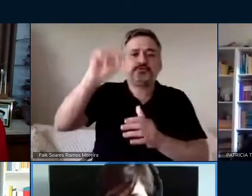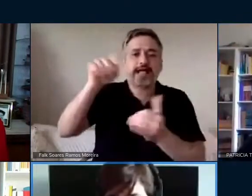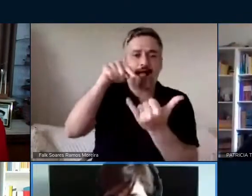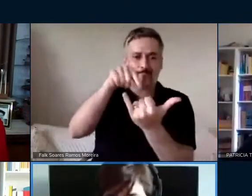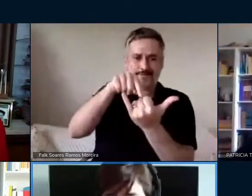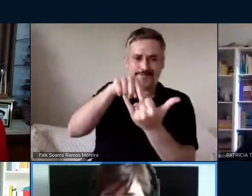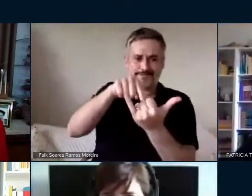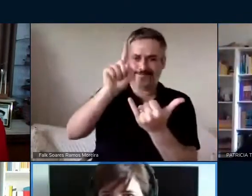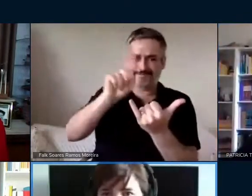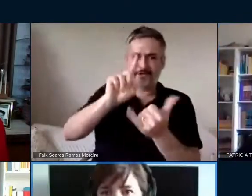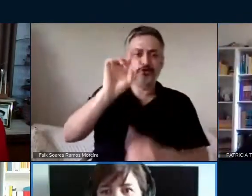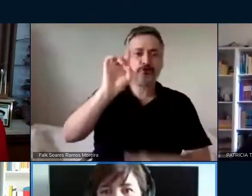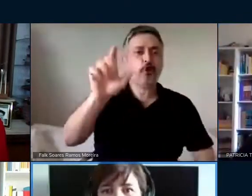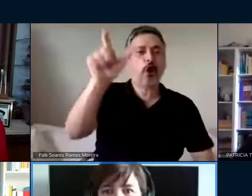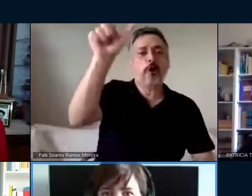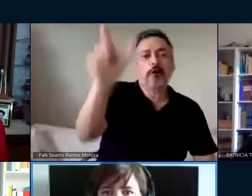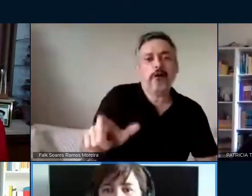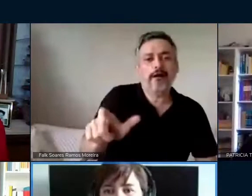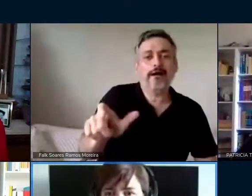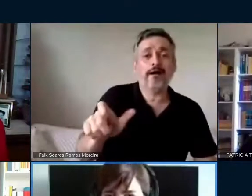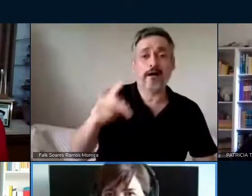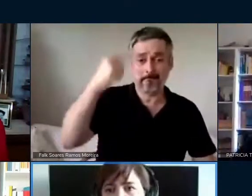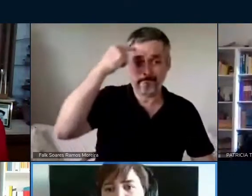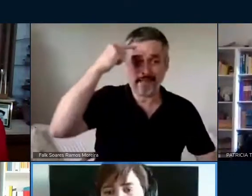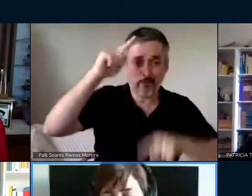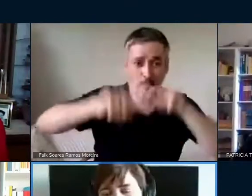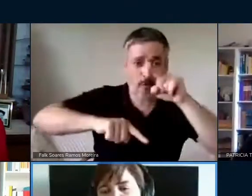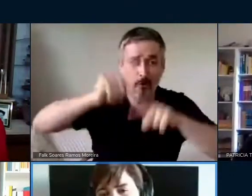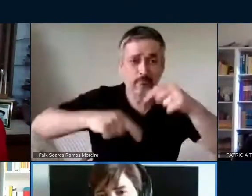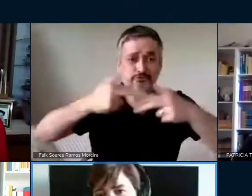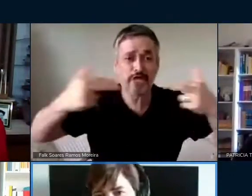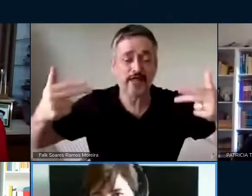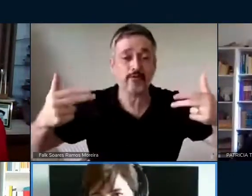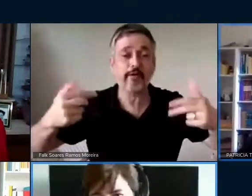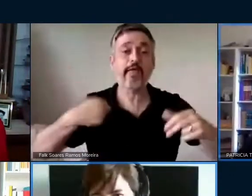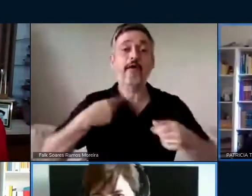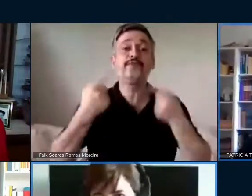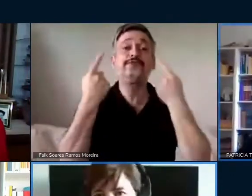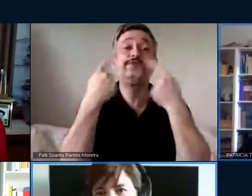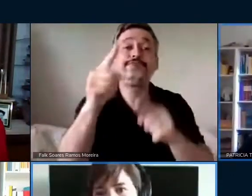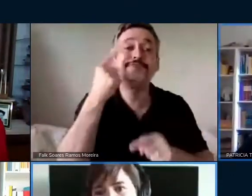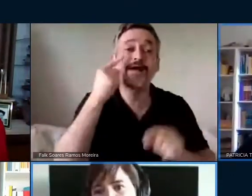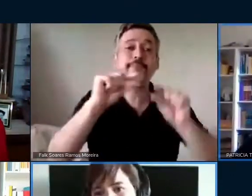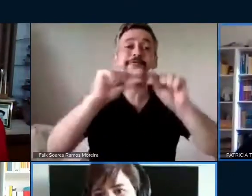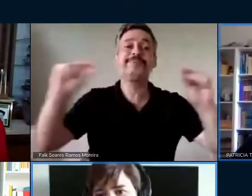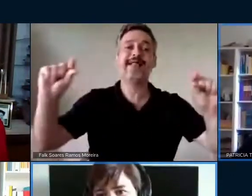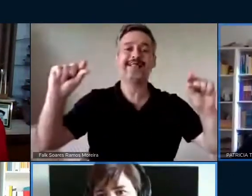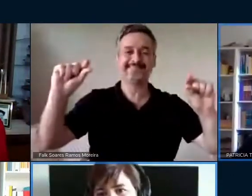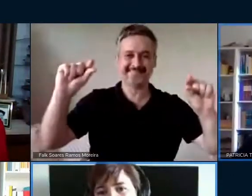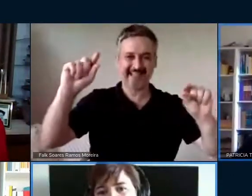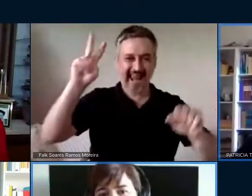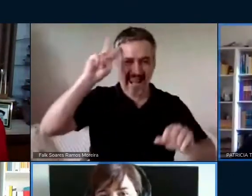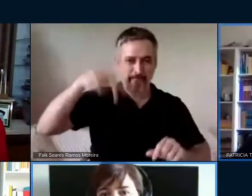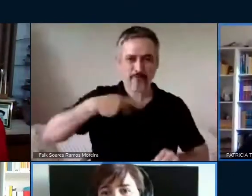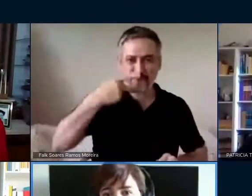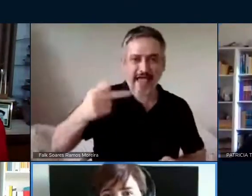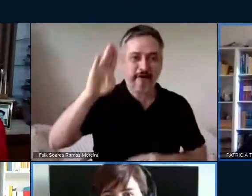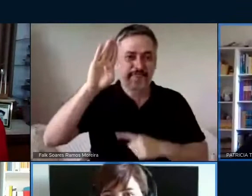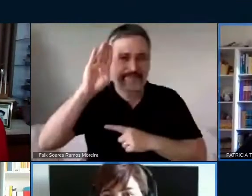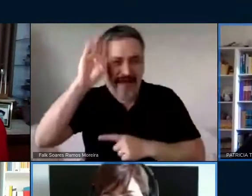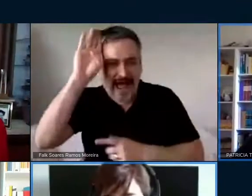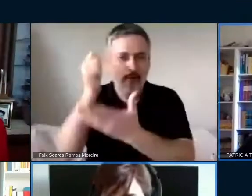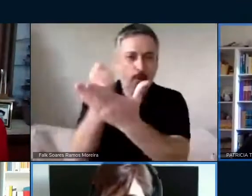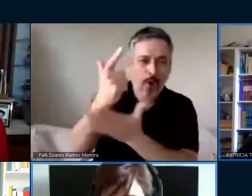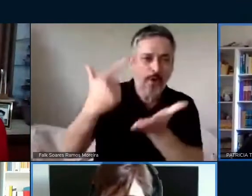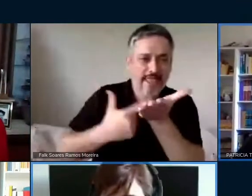fora. Então, para entender essa estrutura sintática da língua portuguesa. Então, esse material que colocava como